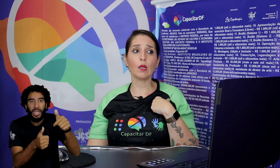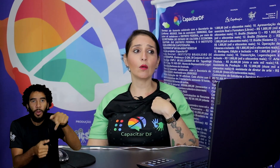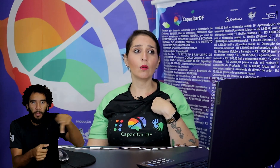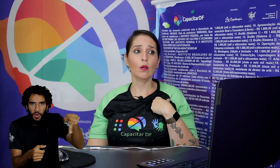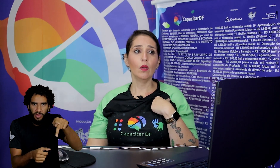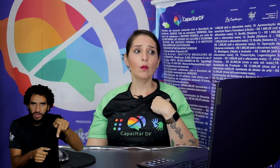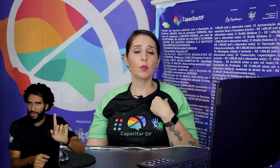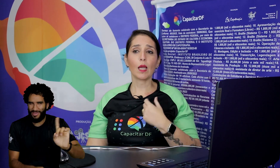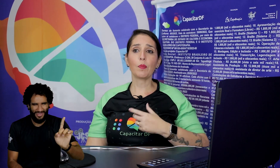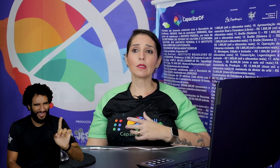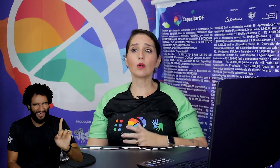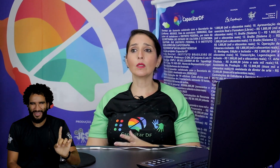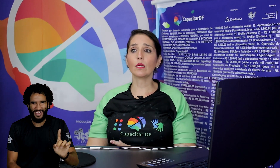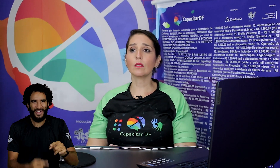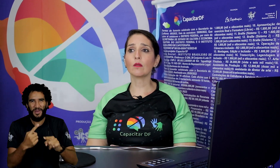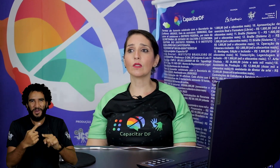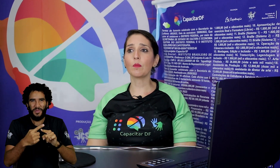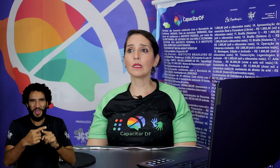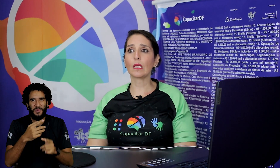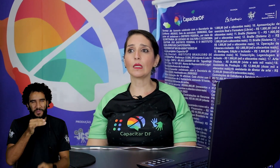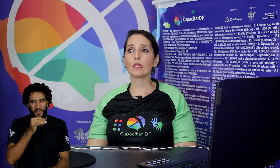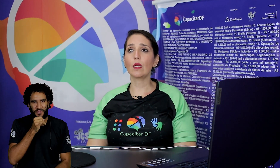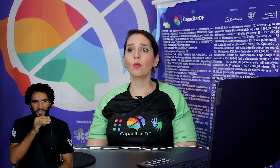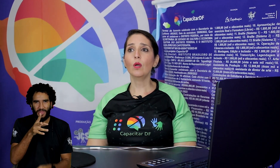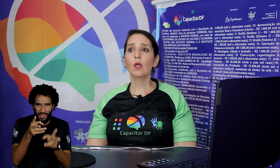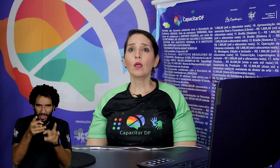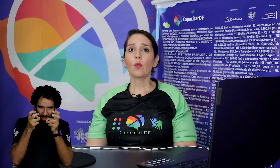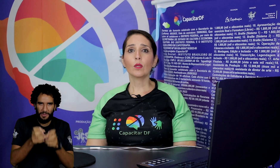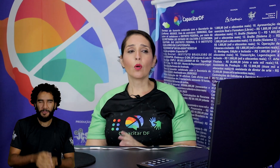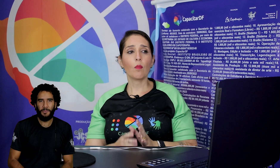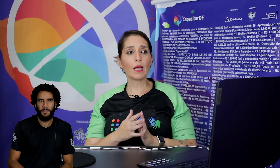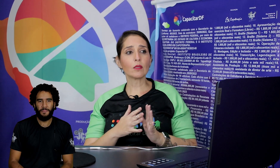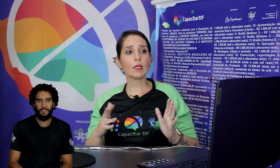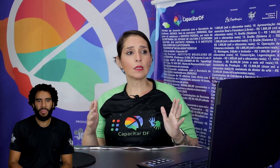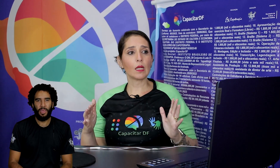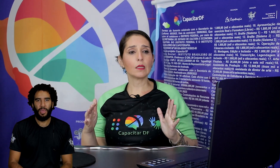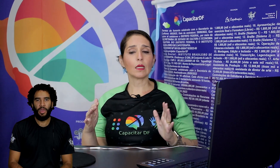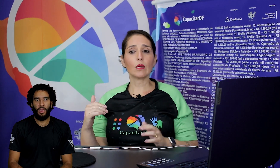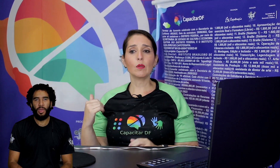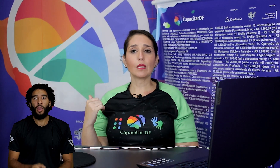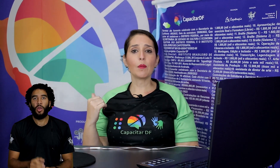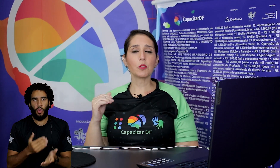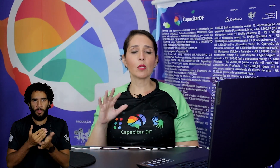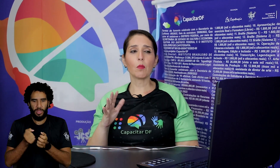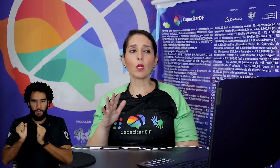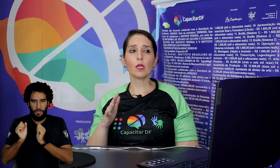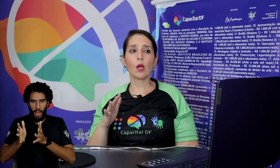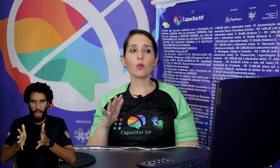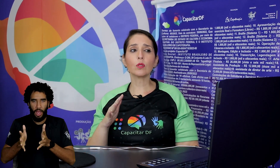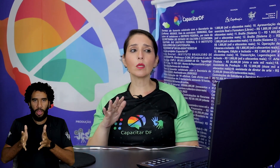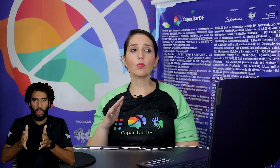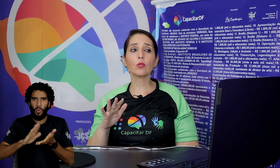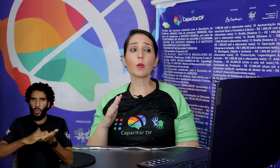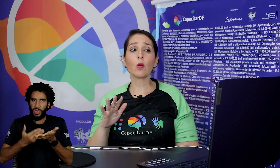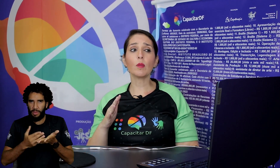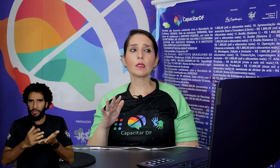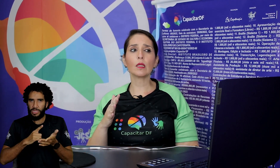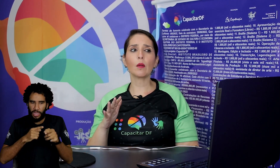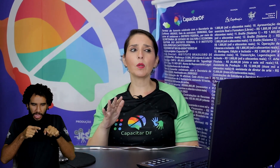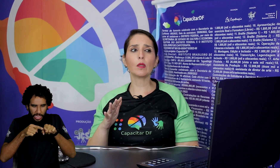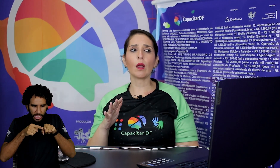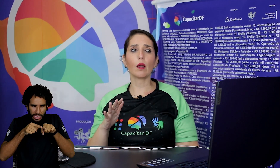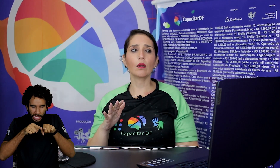também, não. Porque a pessoa, tanto que se você prestar atenção, quando começa uma sinalização, o intérprete demora ali alguns segundos para